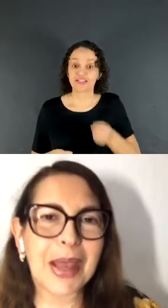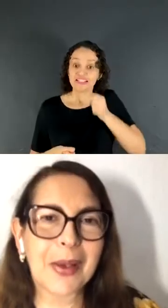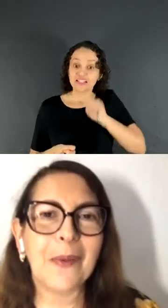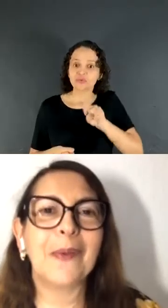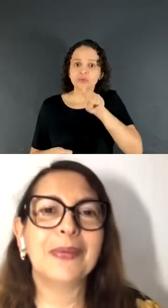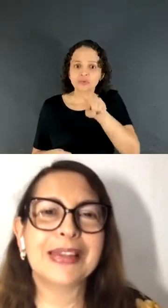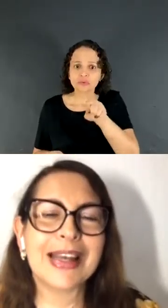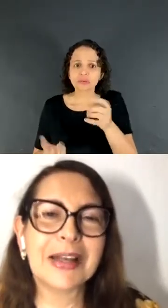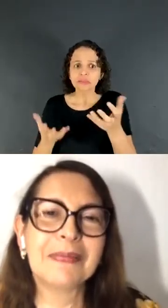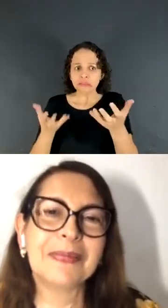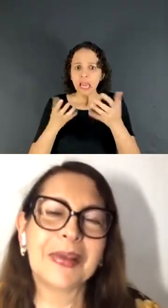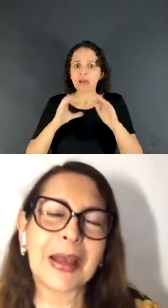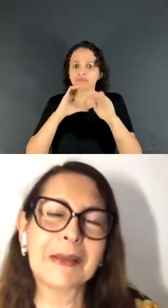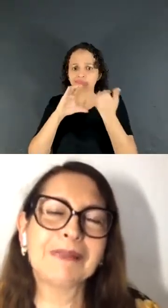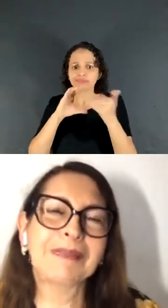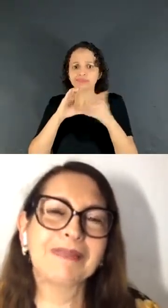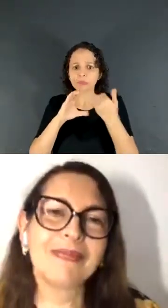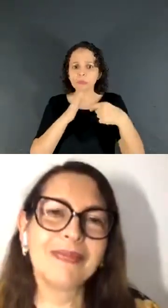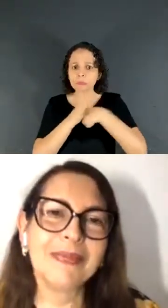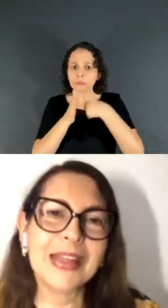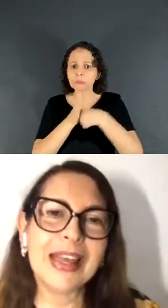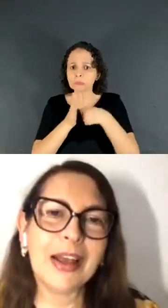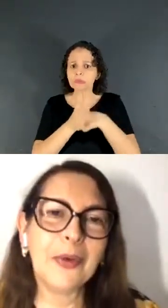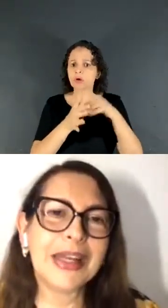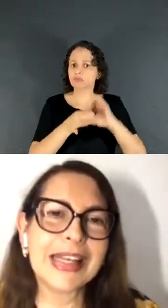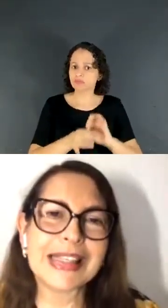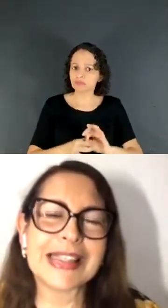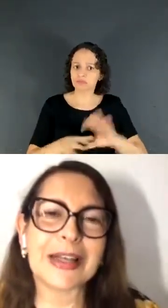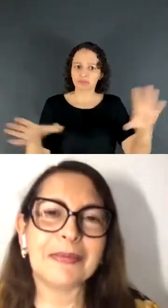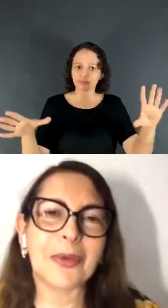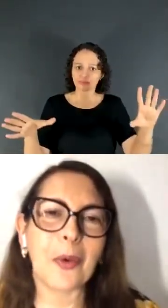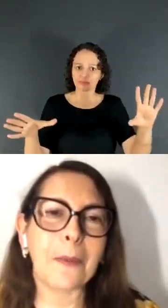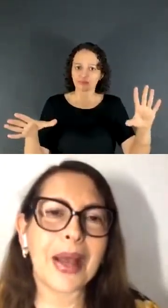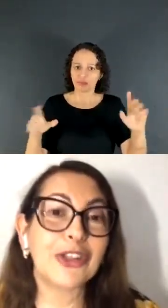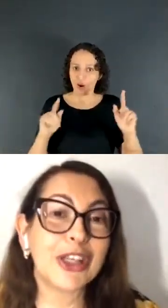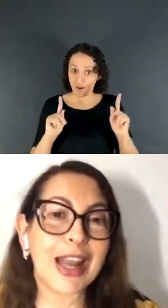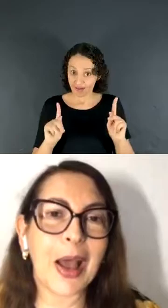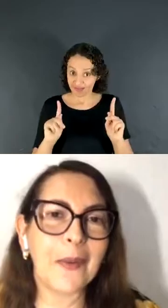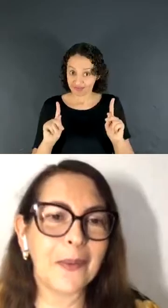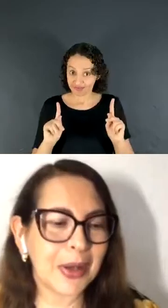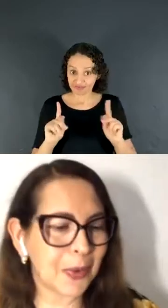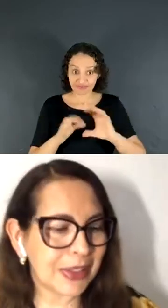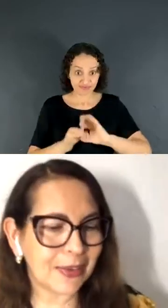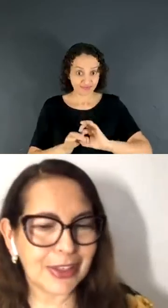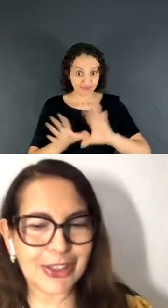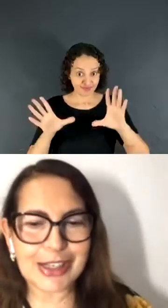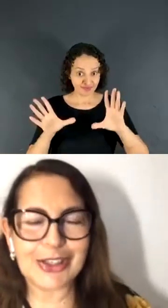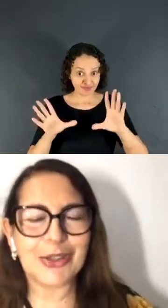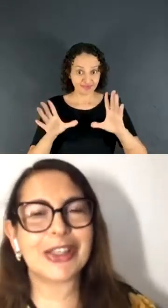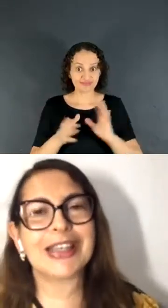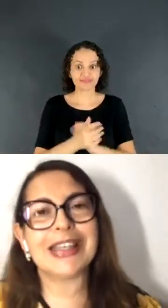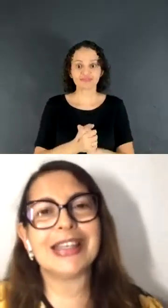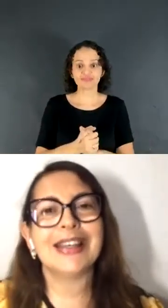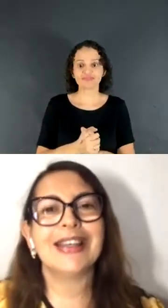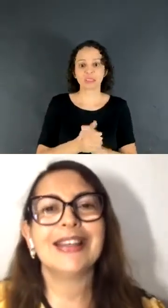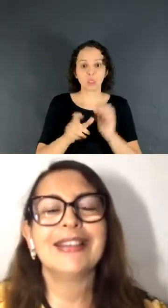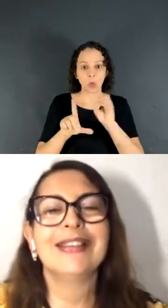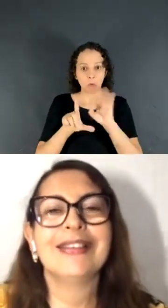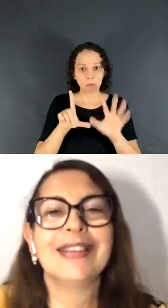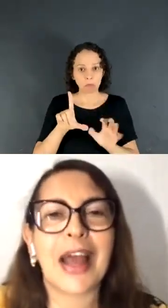alguma pergunta, né, a hora é essa. Compartilhar alguma coisa com a gente hoje